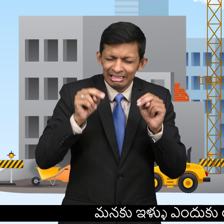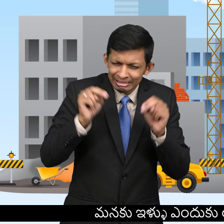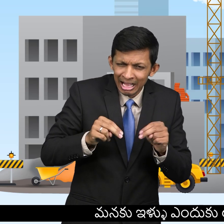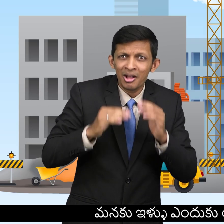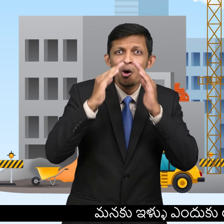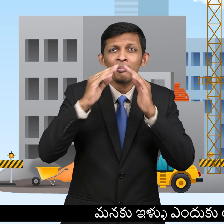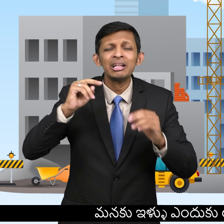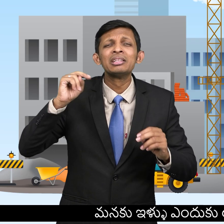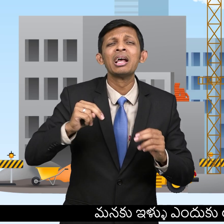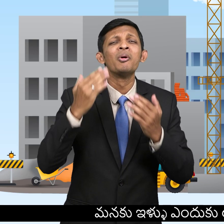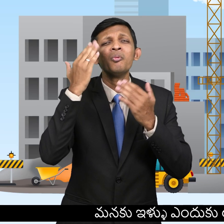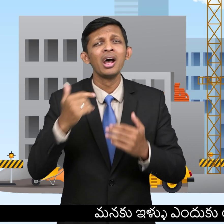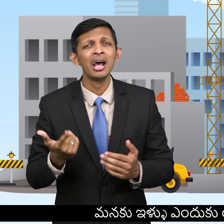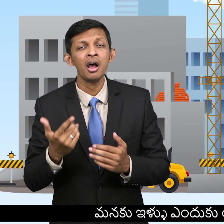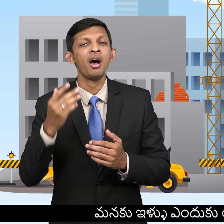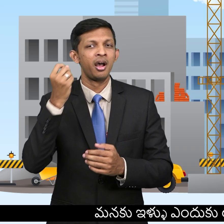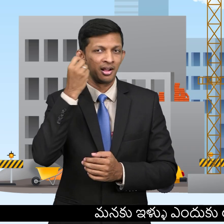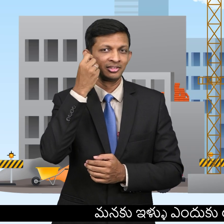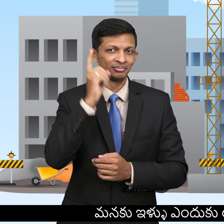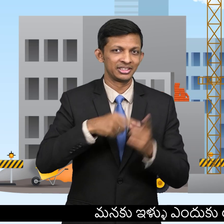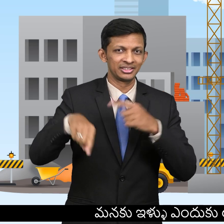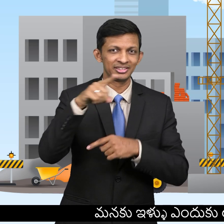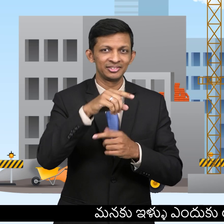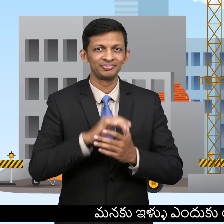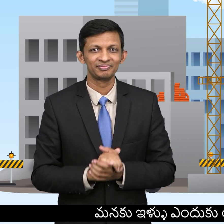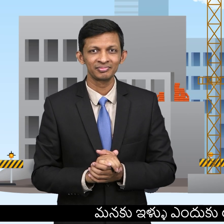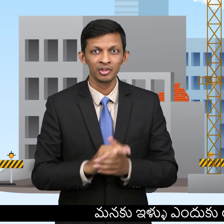మనకు ఇళ్ళు ఎందుకు అవసరమో అర్థం చేసుకుంటారు.